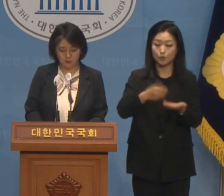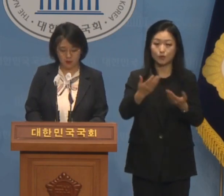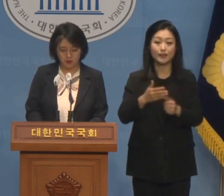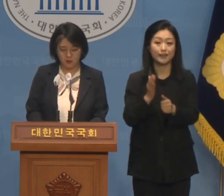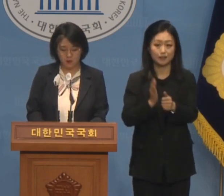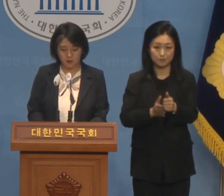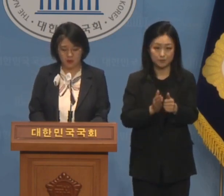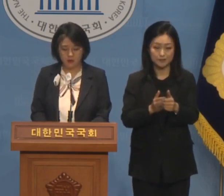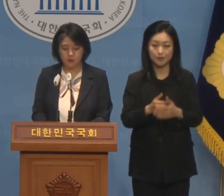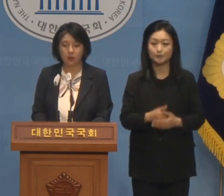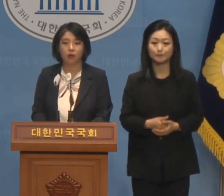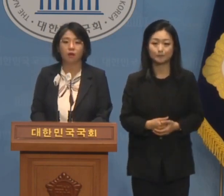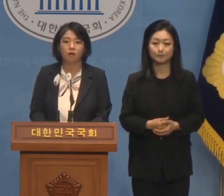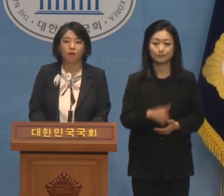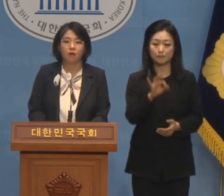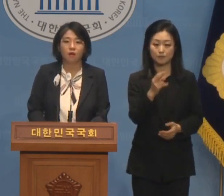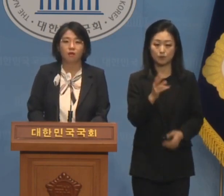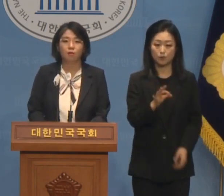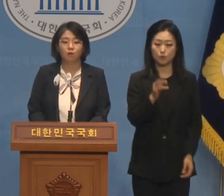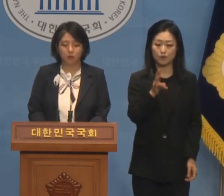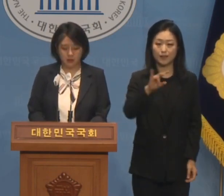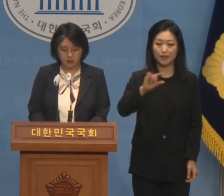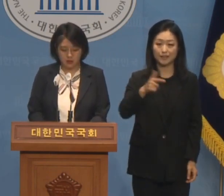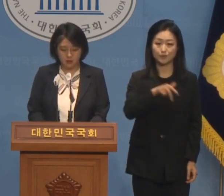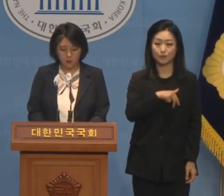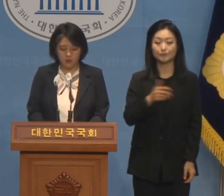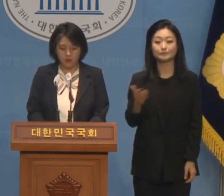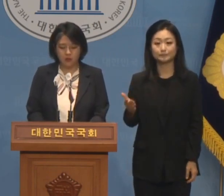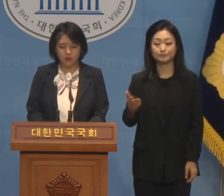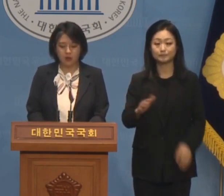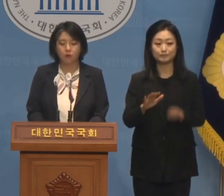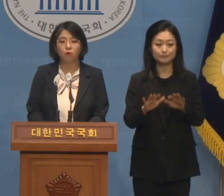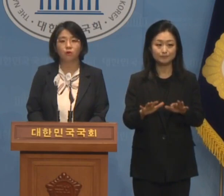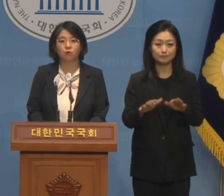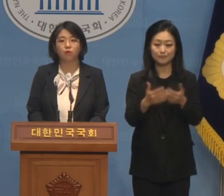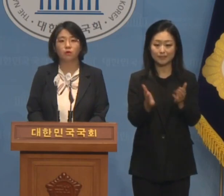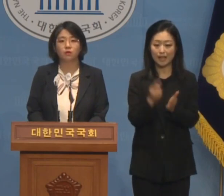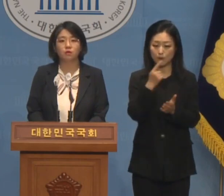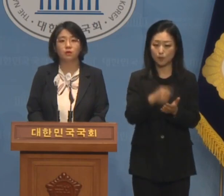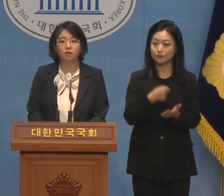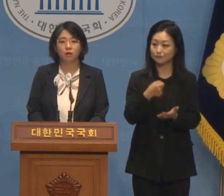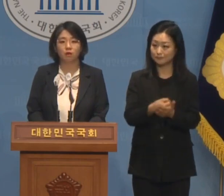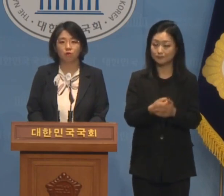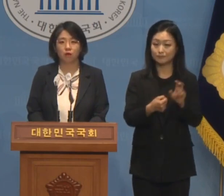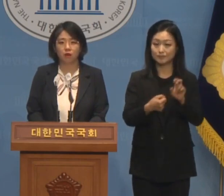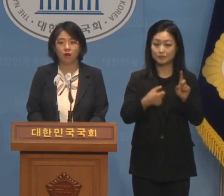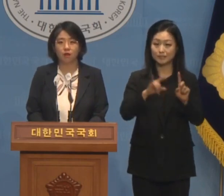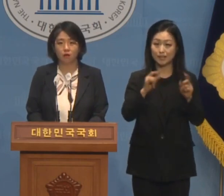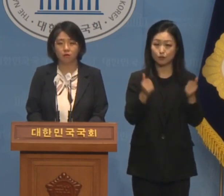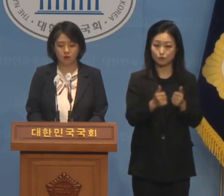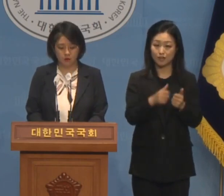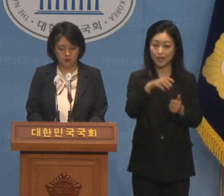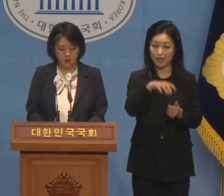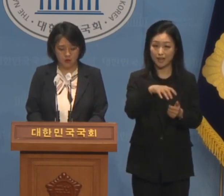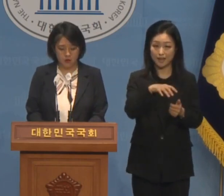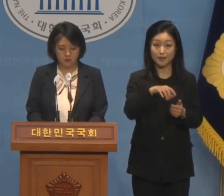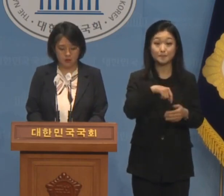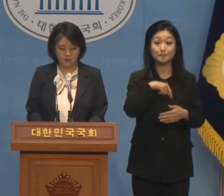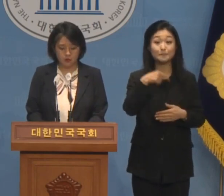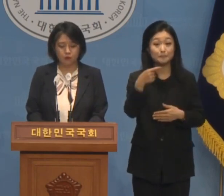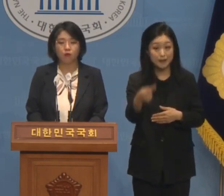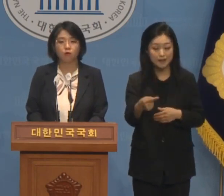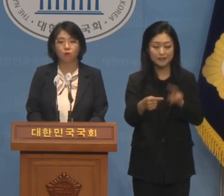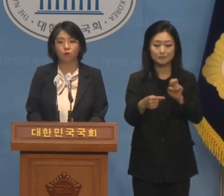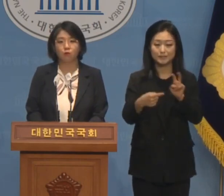대표 국회의원 용혜인입니다. 기본소득당은 오늘 당론으로 21대 국회에 이어서